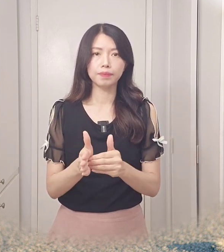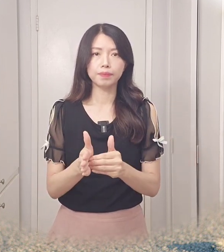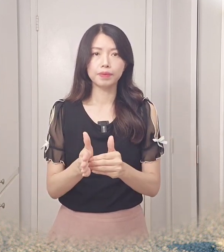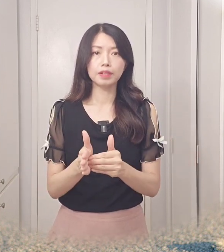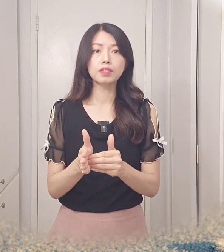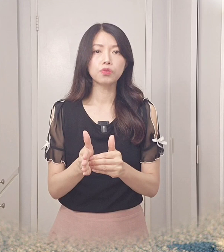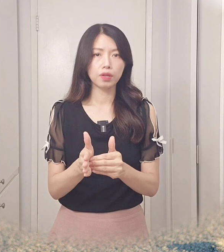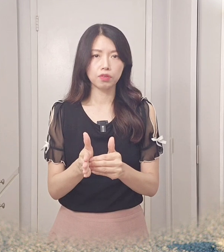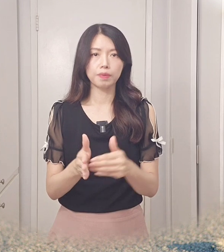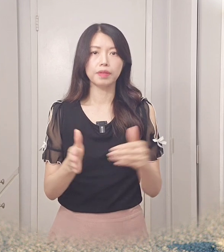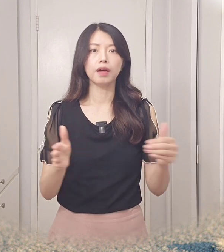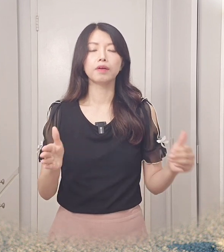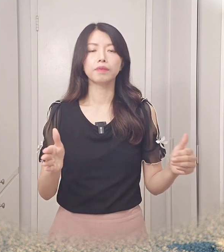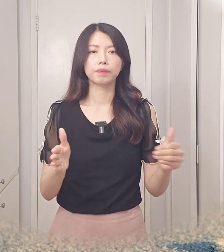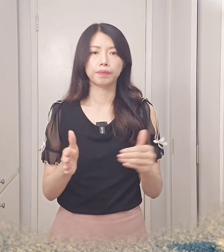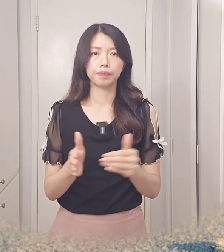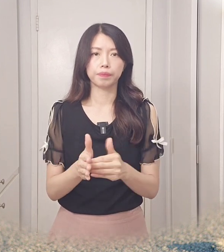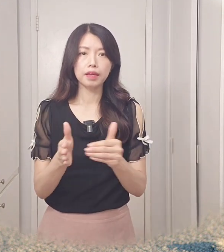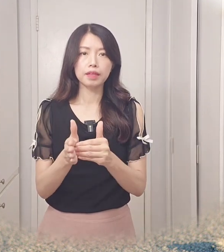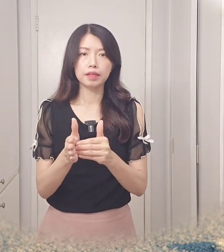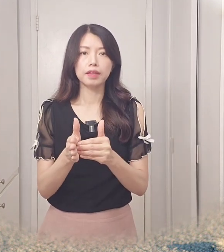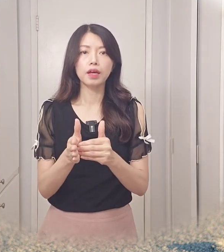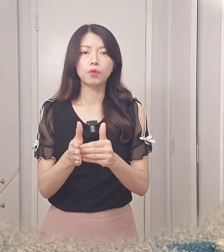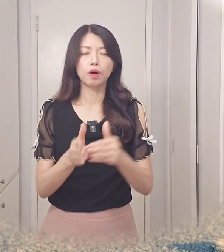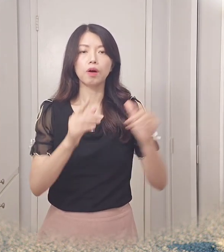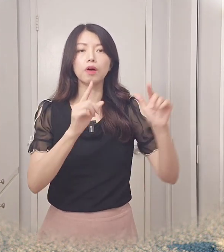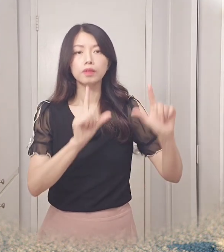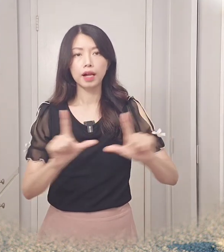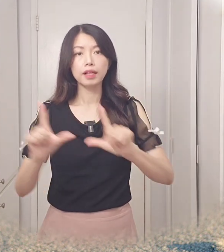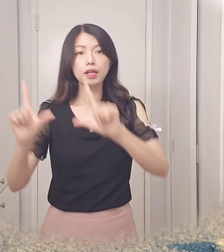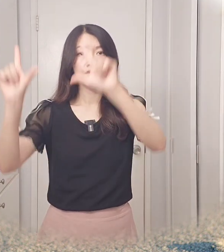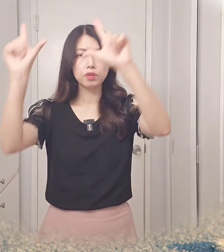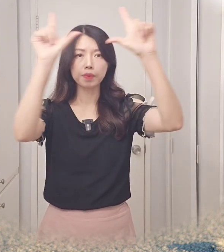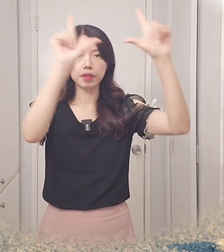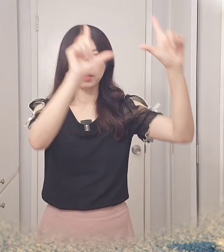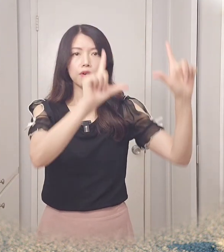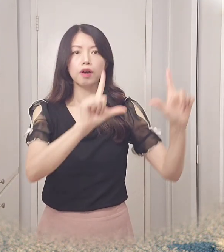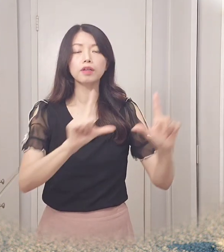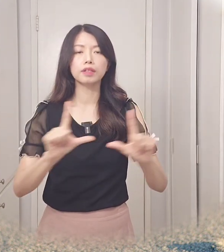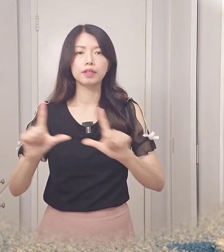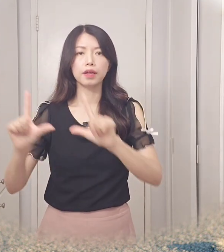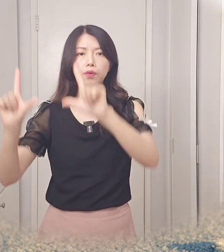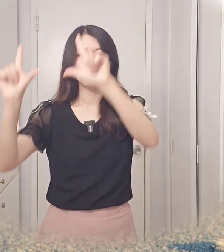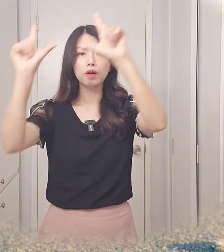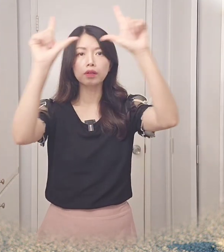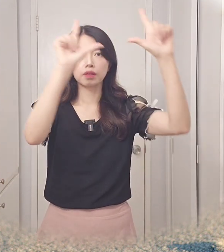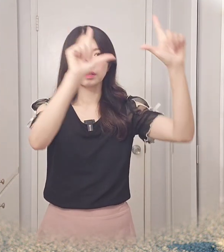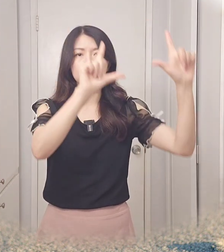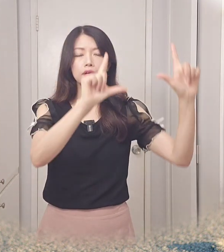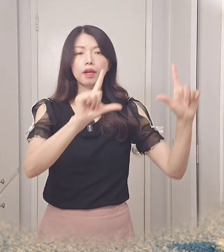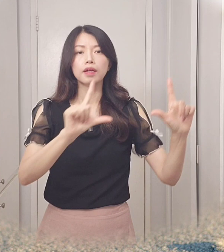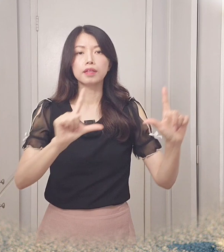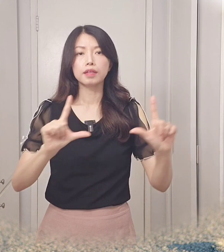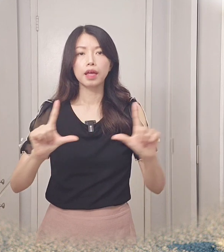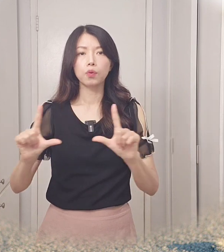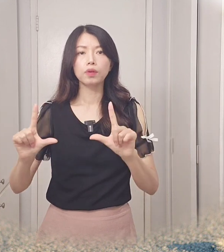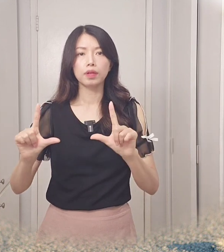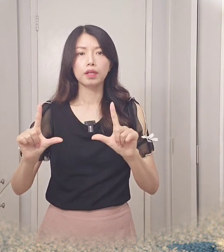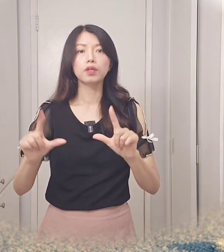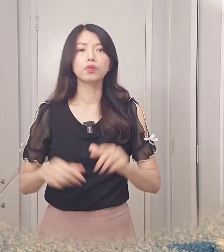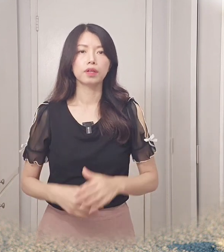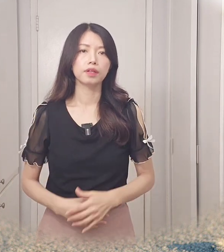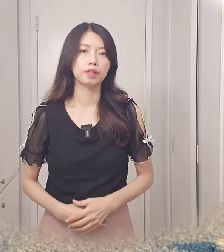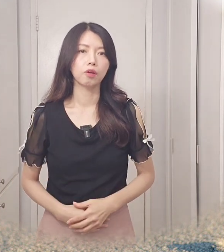지금까지 끝수어 해주시면 돼요. 지내온 것 살다 소 해주시면 되고요. 지내온 것,